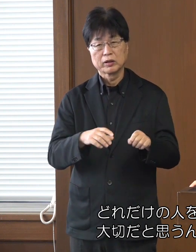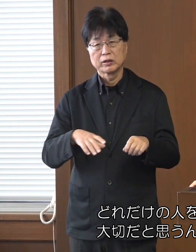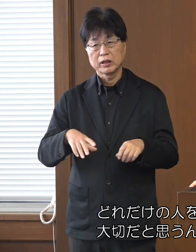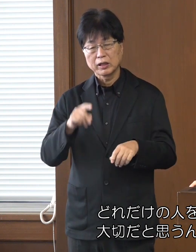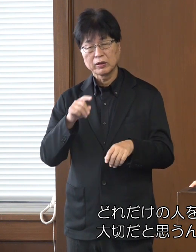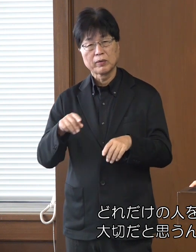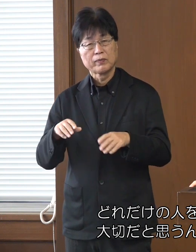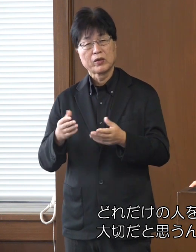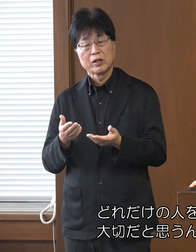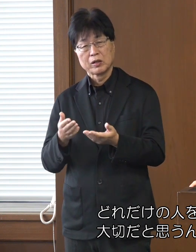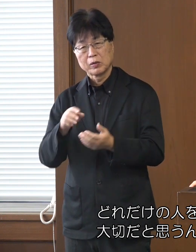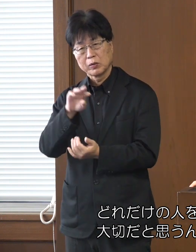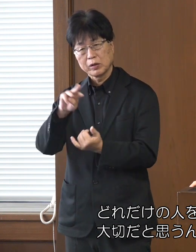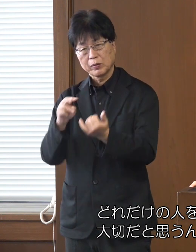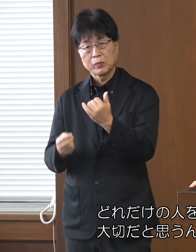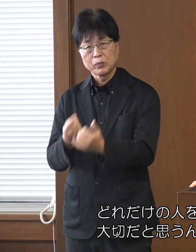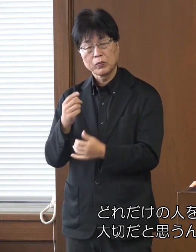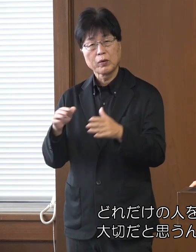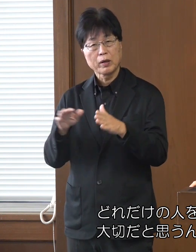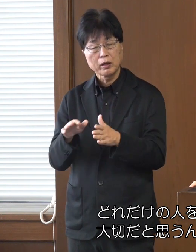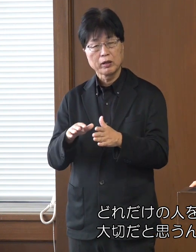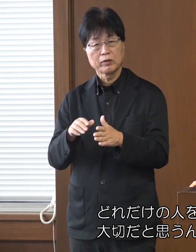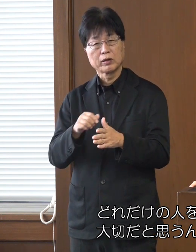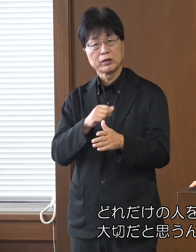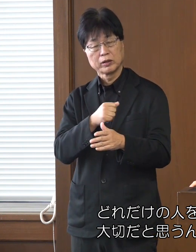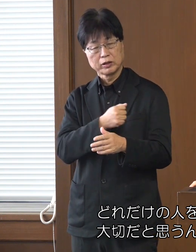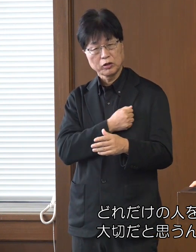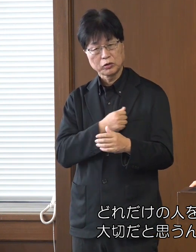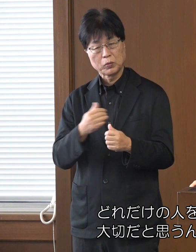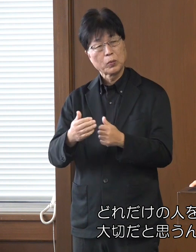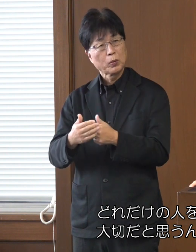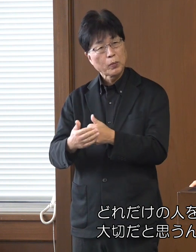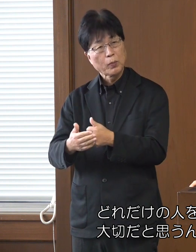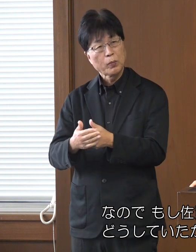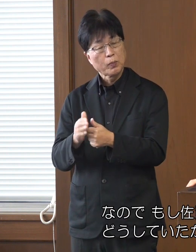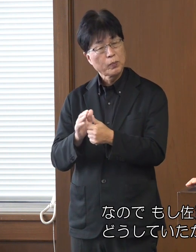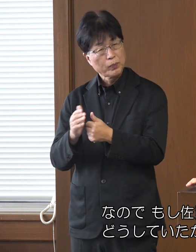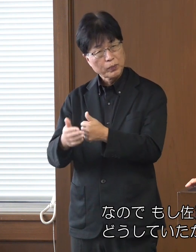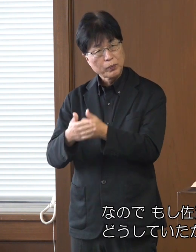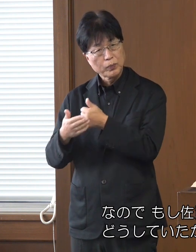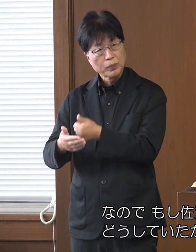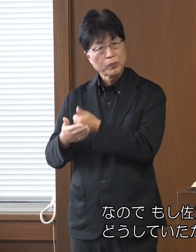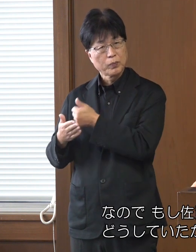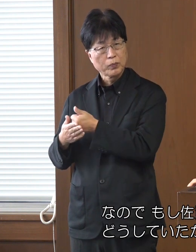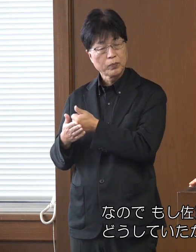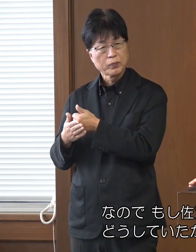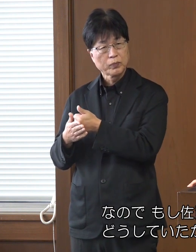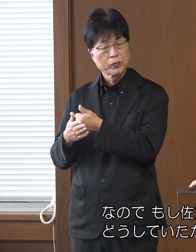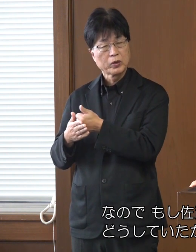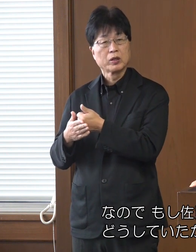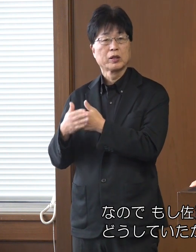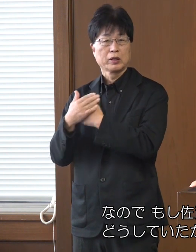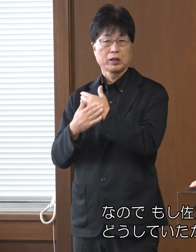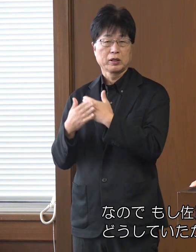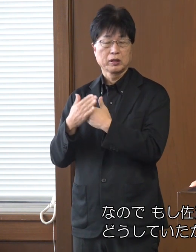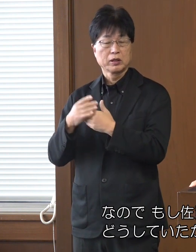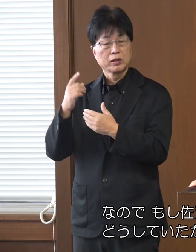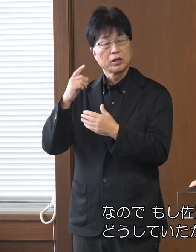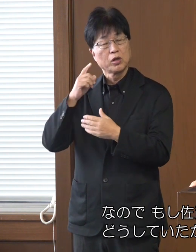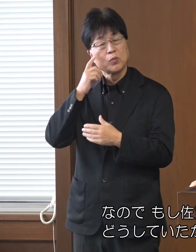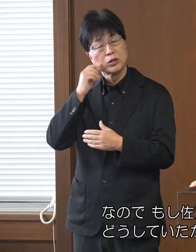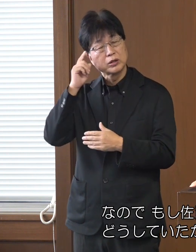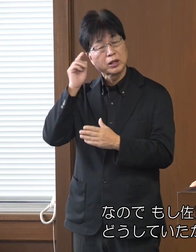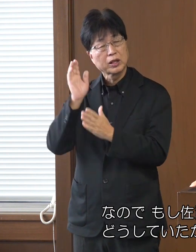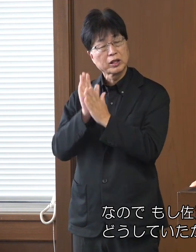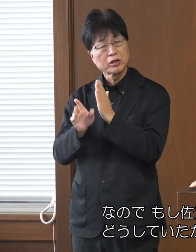助け出せるのかっていうことが大切だと思うんです。なのでもし佐賀県だったらどうしてたかなってみん